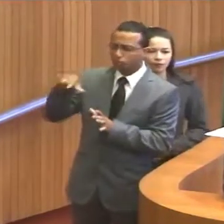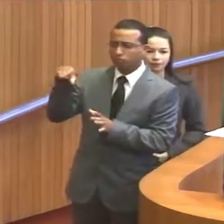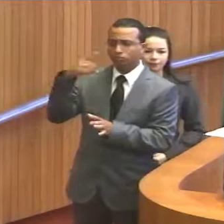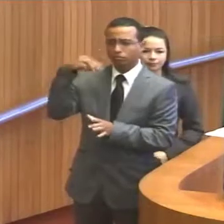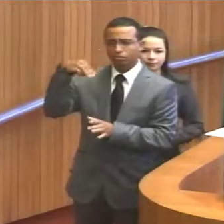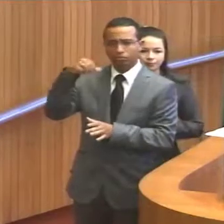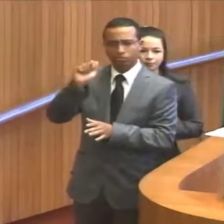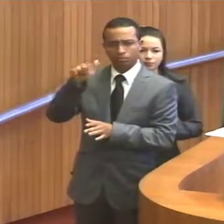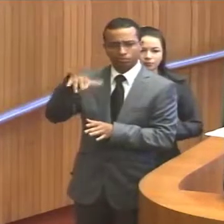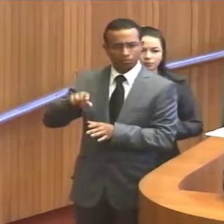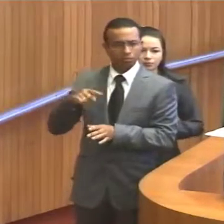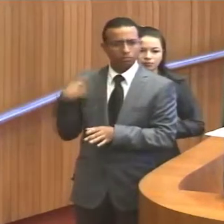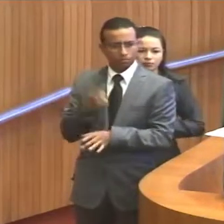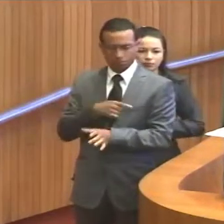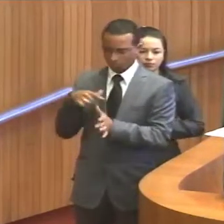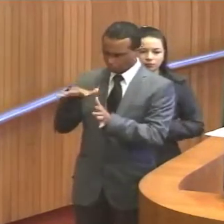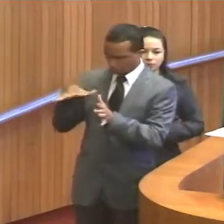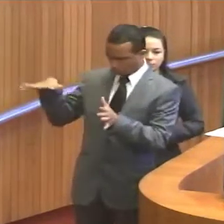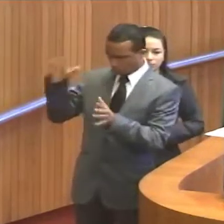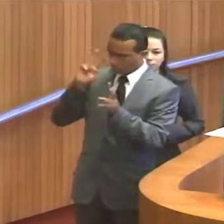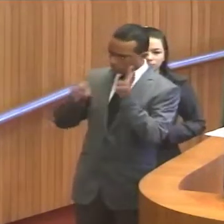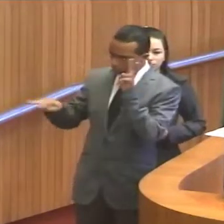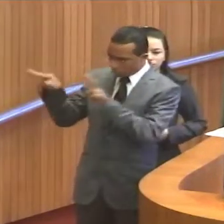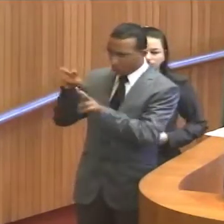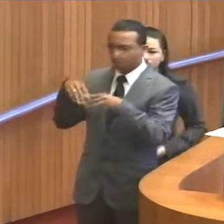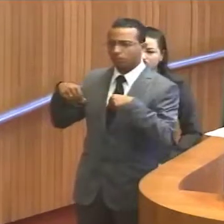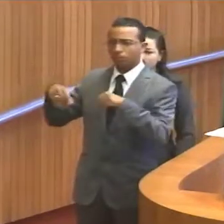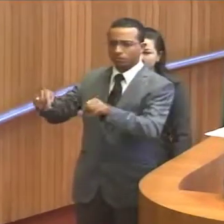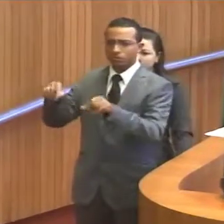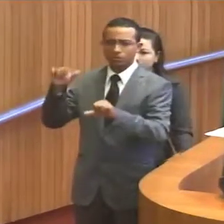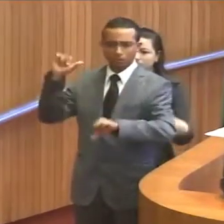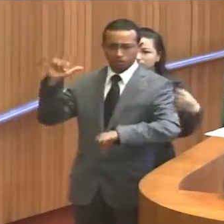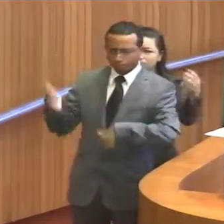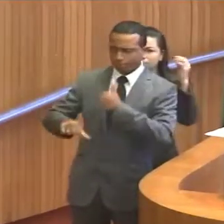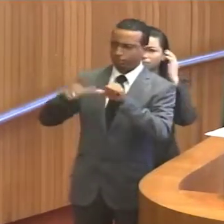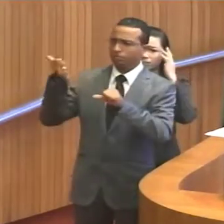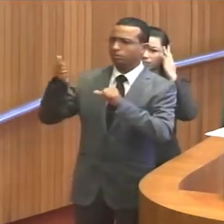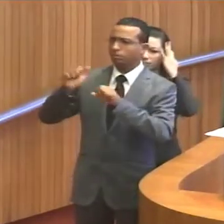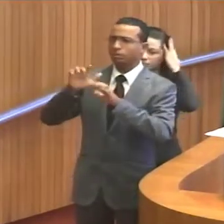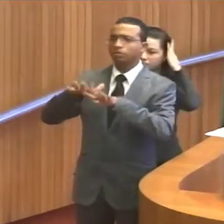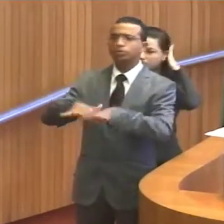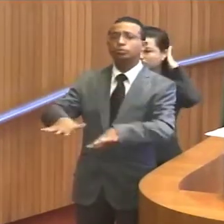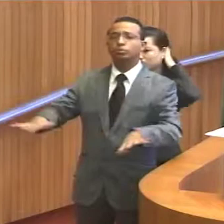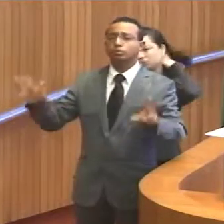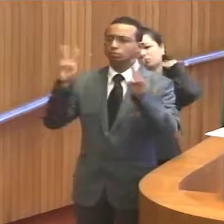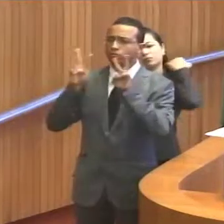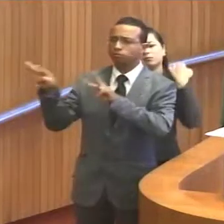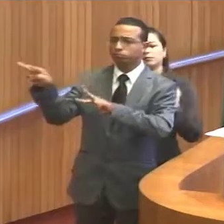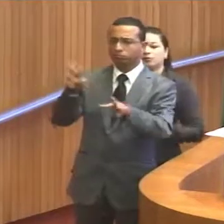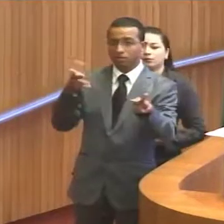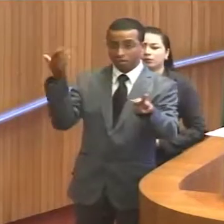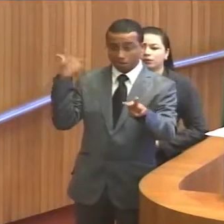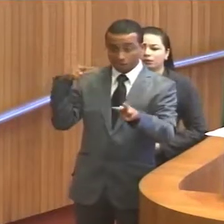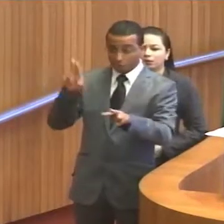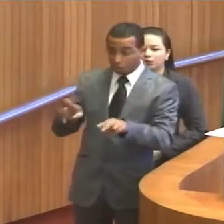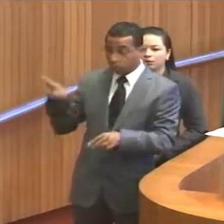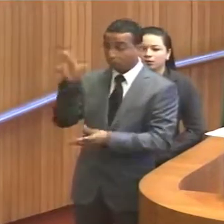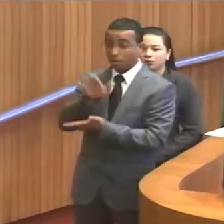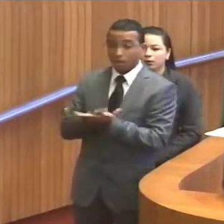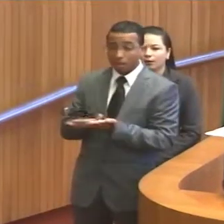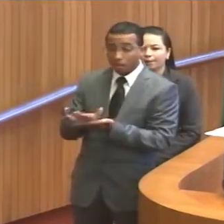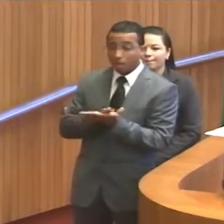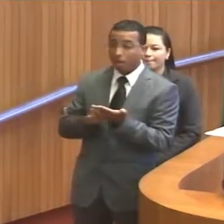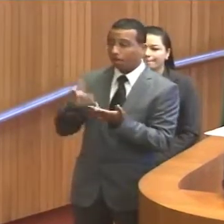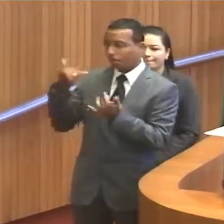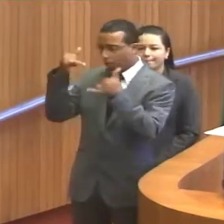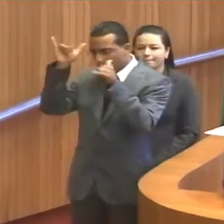que nós que somos da região, que vimos as terras mudarem a paisagem terras que não eram usadas nem para agricultura e nem